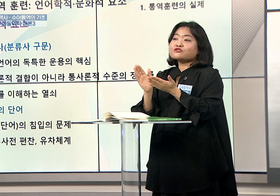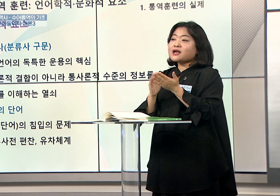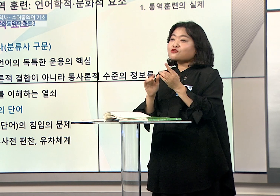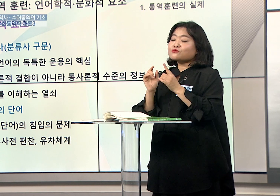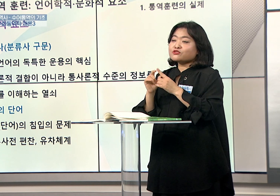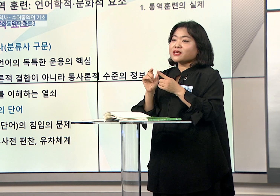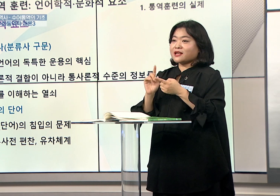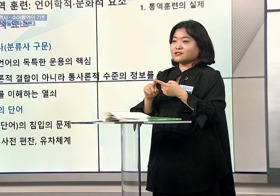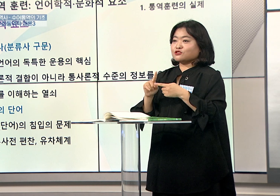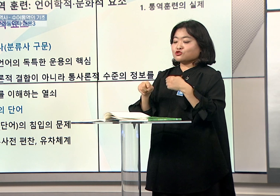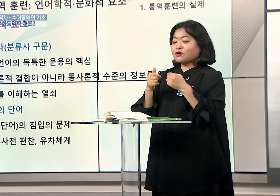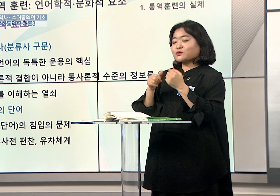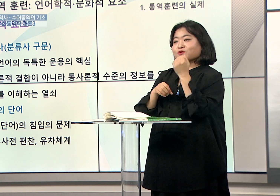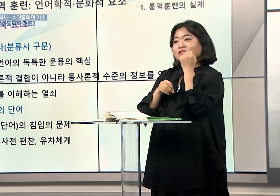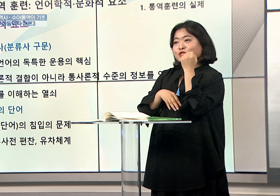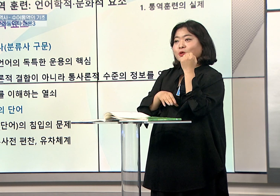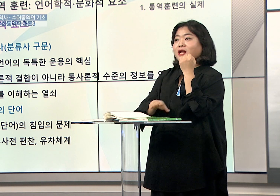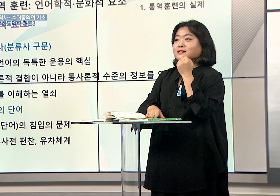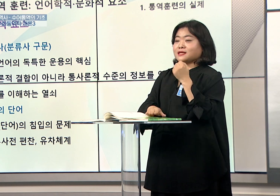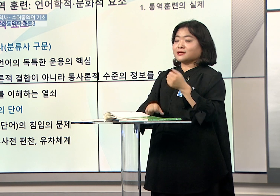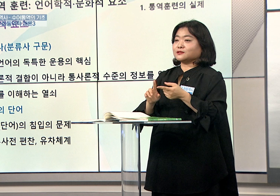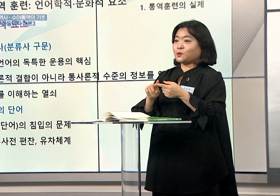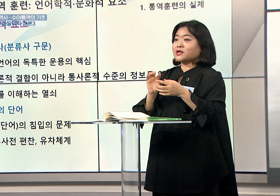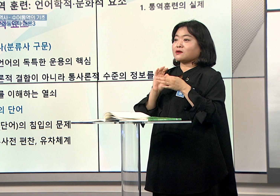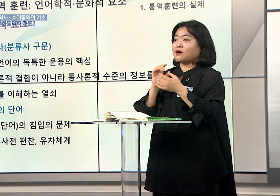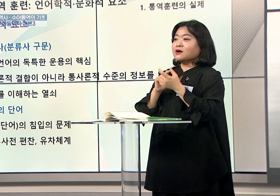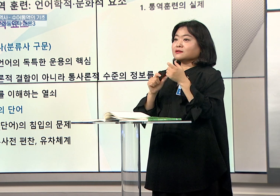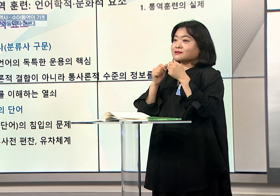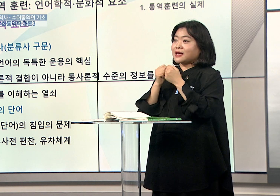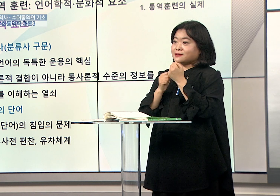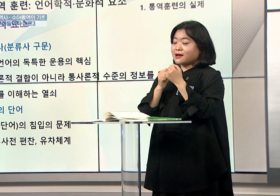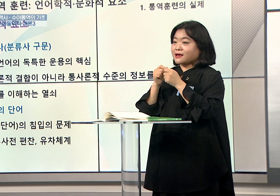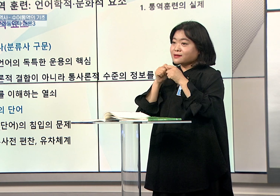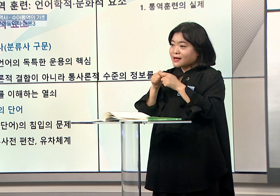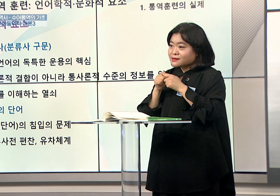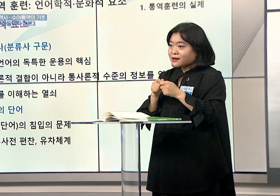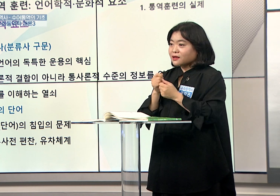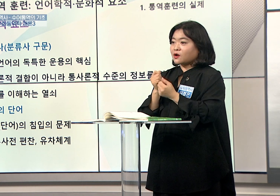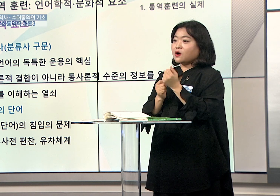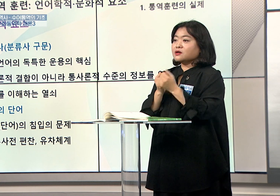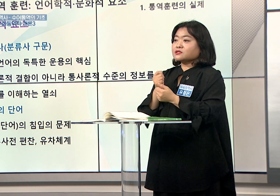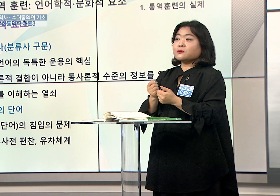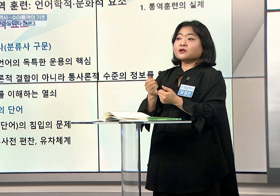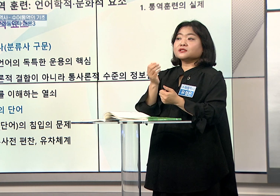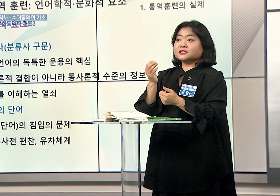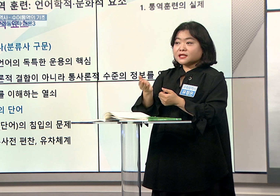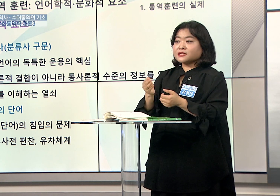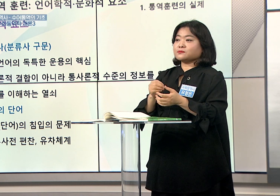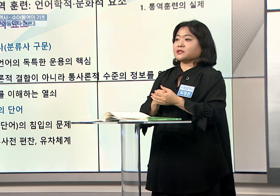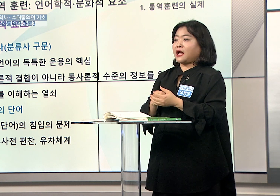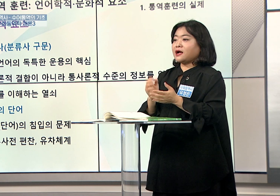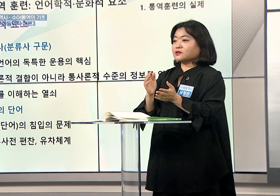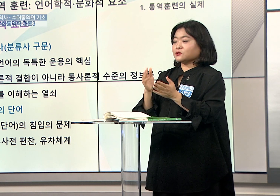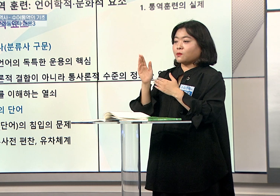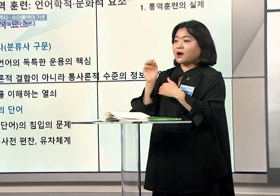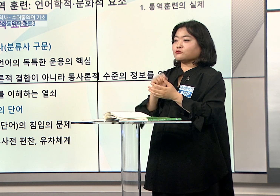분류사 구문에 대해서는 수화통역 기초라는 책을 통해서 더 자세하게 더 설명을 드리겠습니다. 그래서